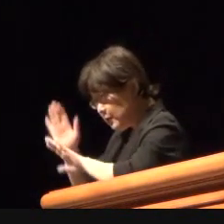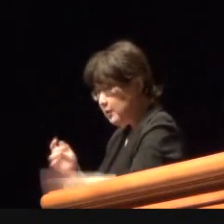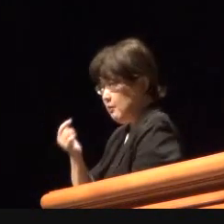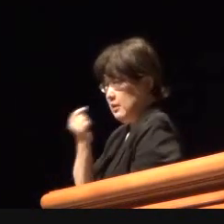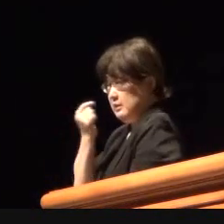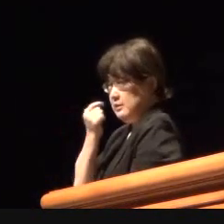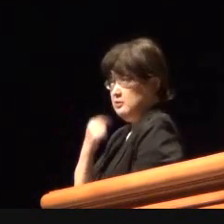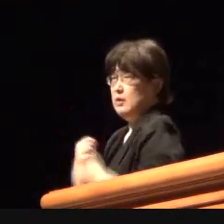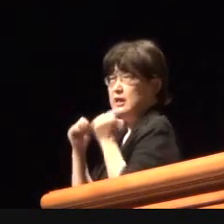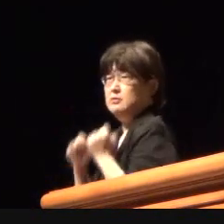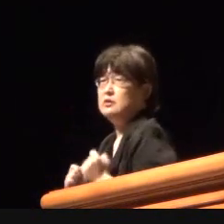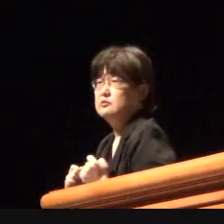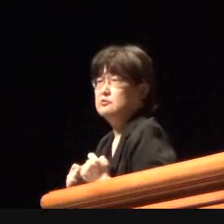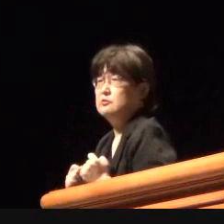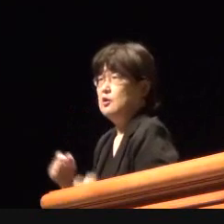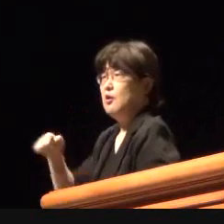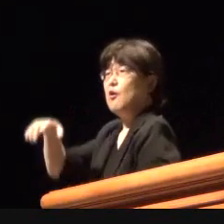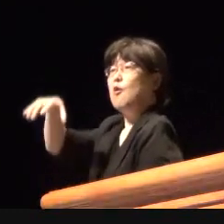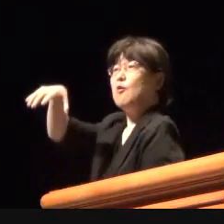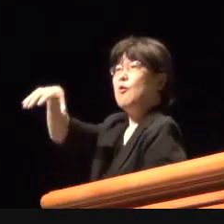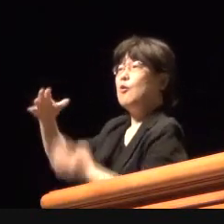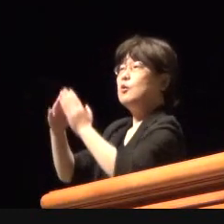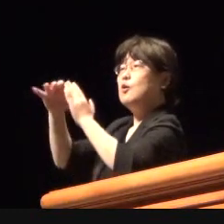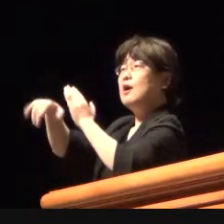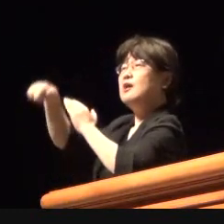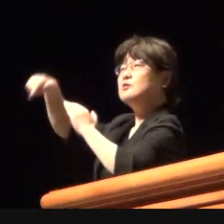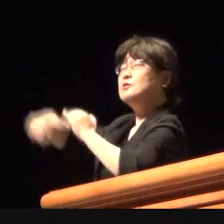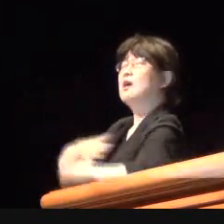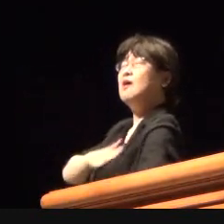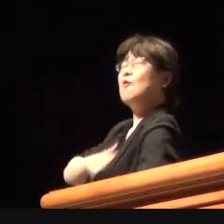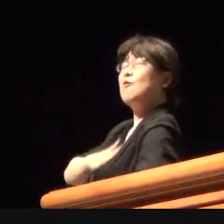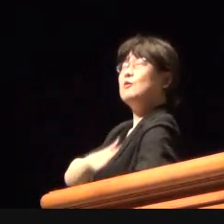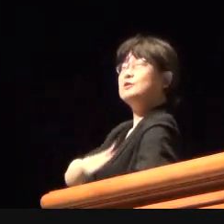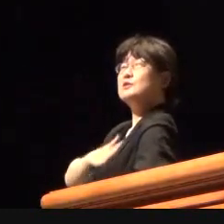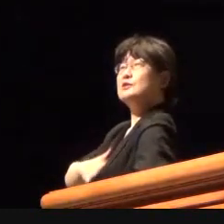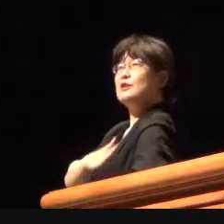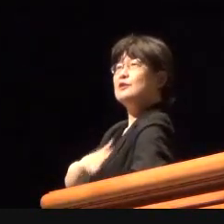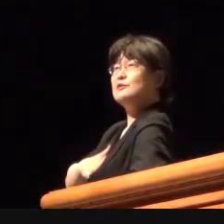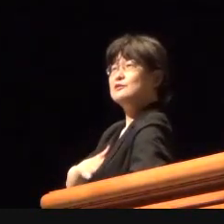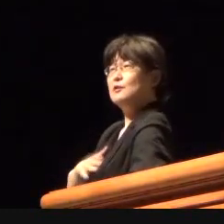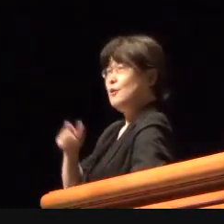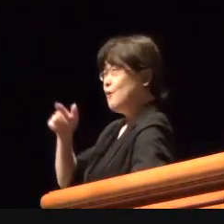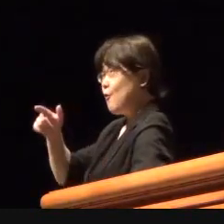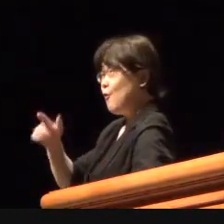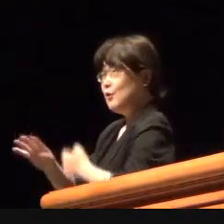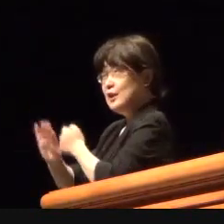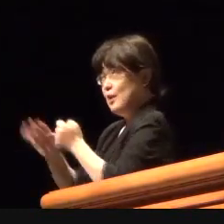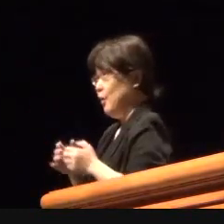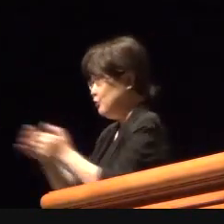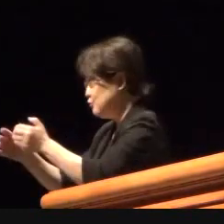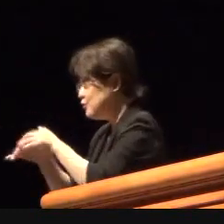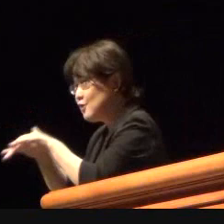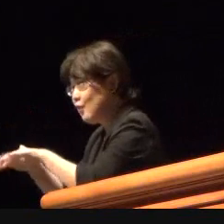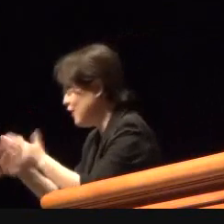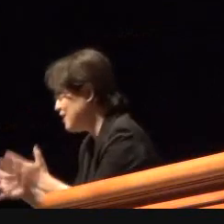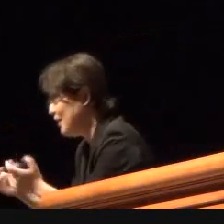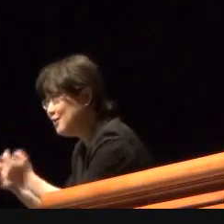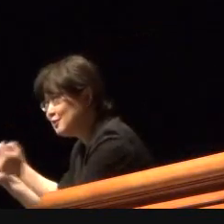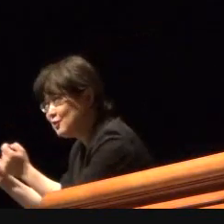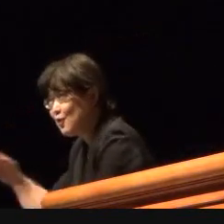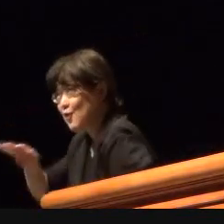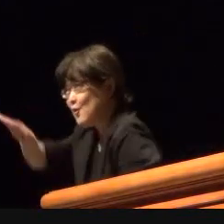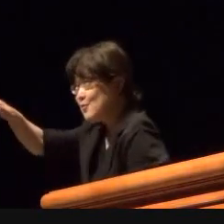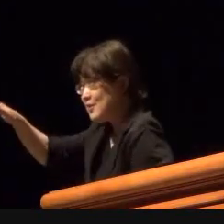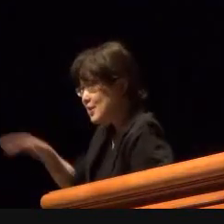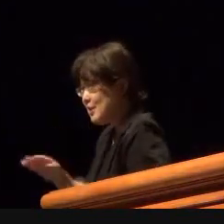を、ここにいれば心地いいです。だってみんな、まさかここに推進派はいないでしょうねみんな反対